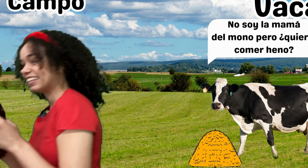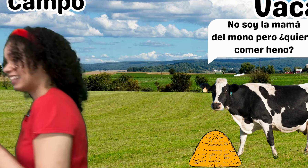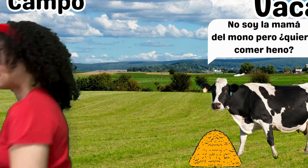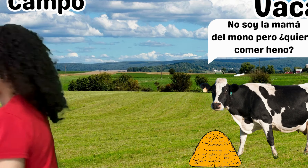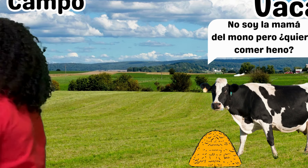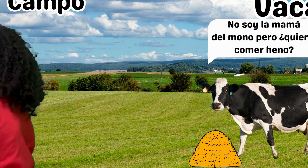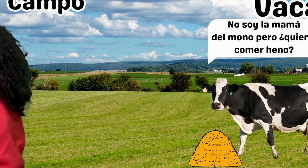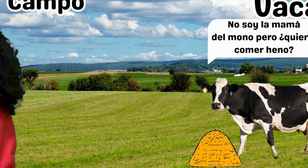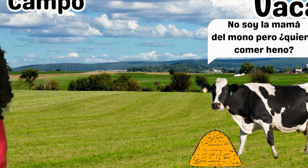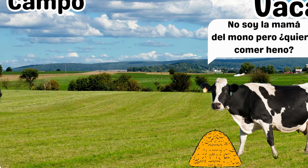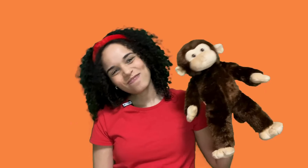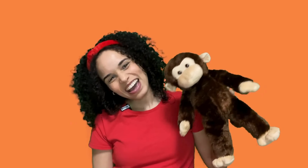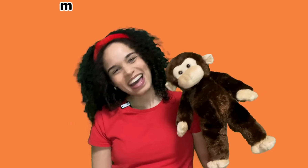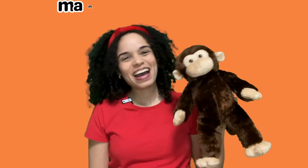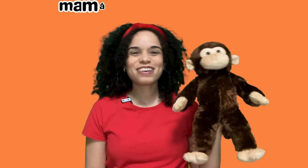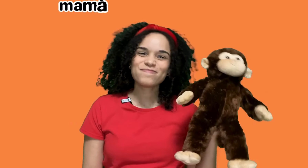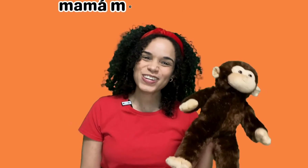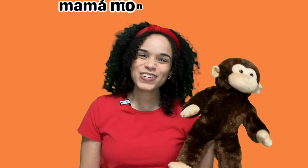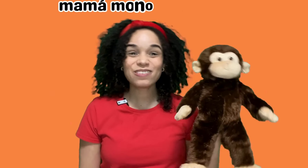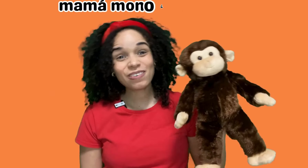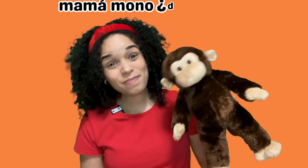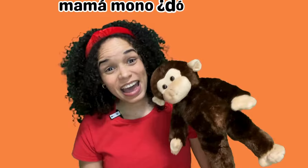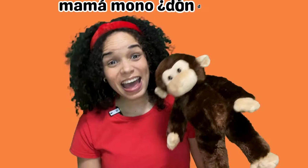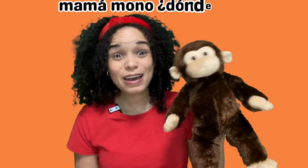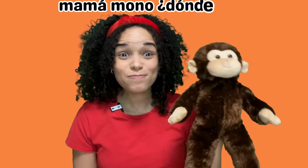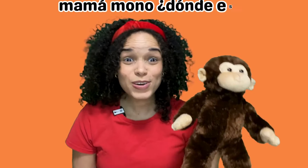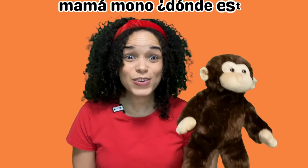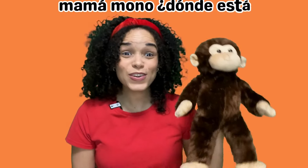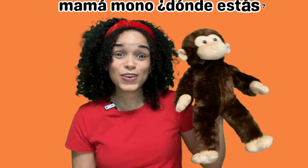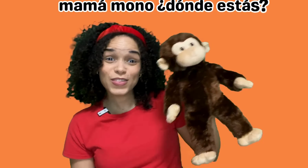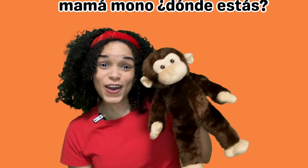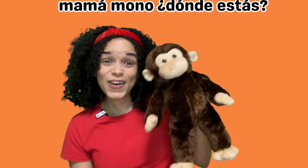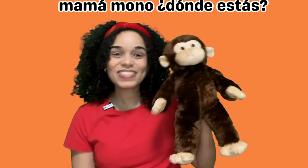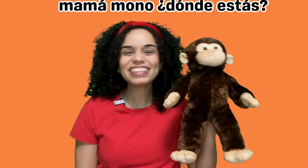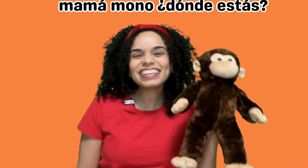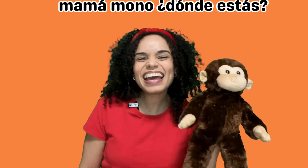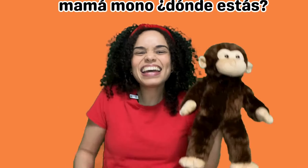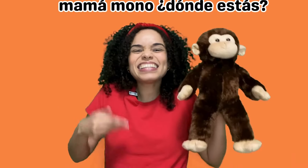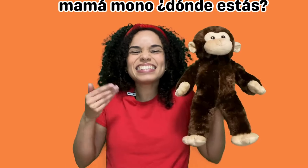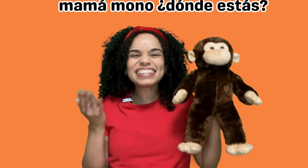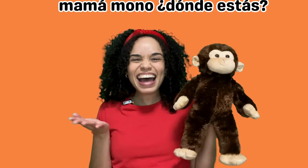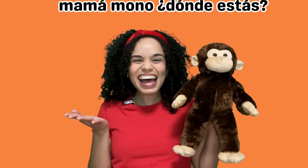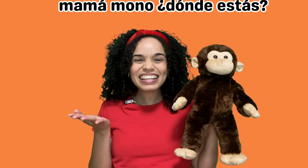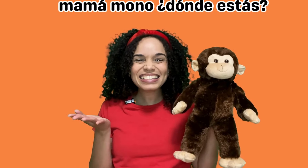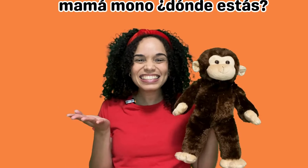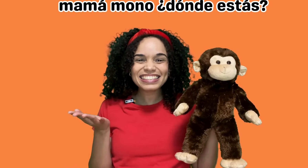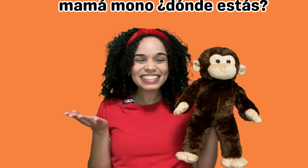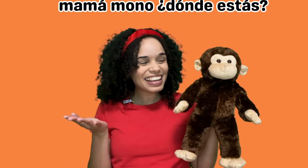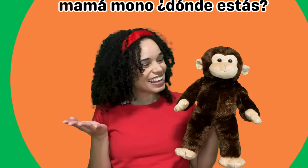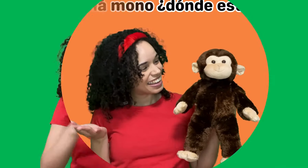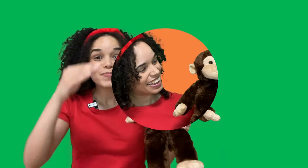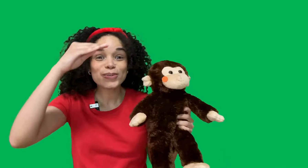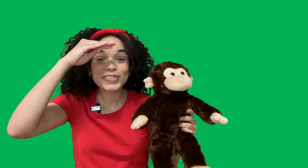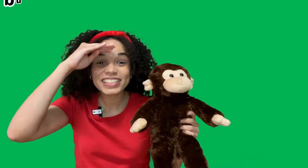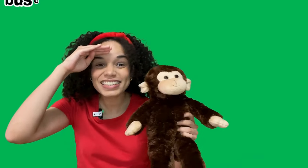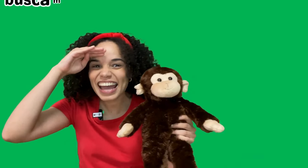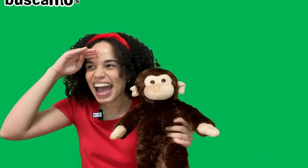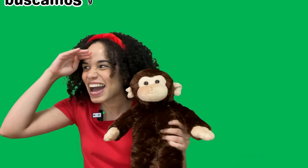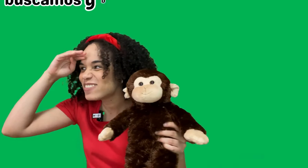vamos mamá mono mamá mono dónde estás buscamos